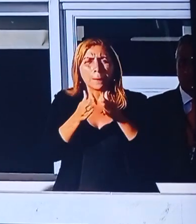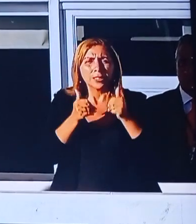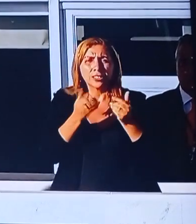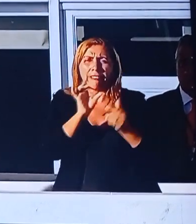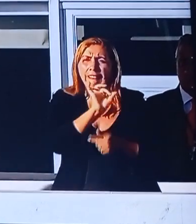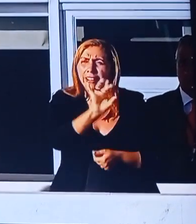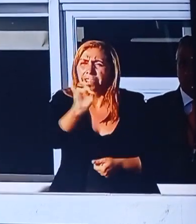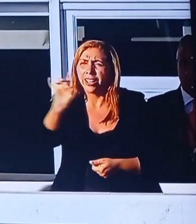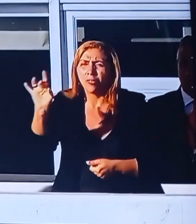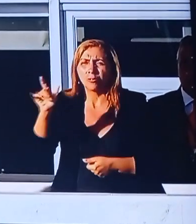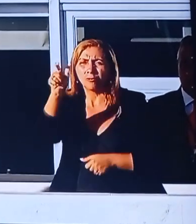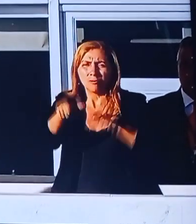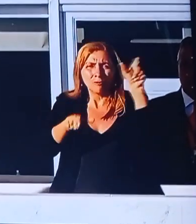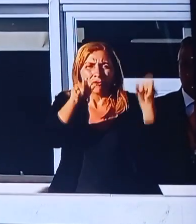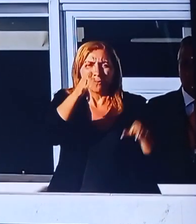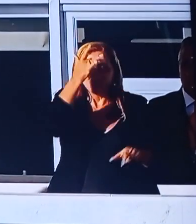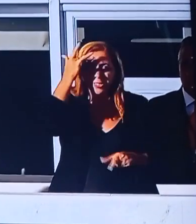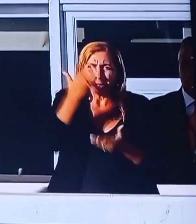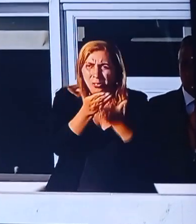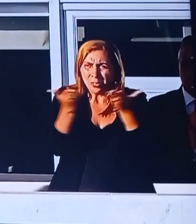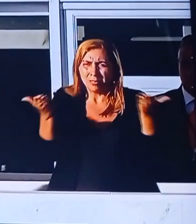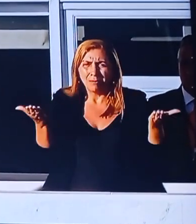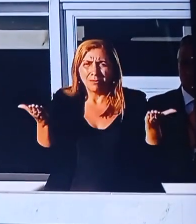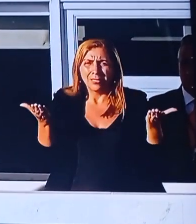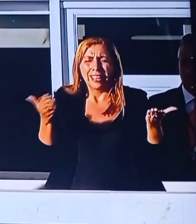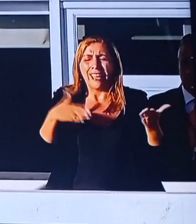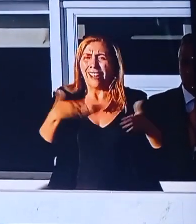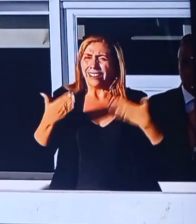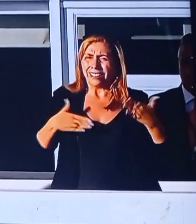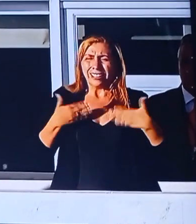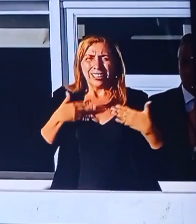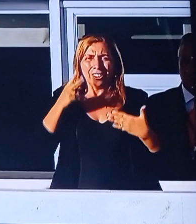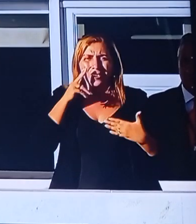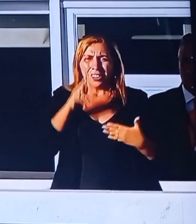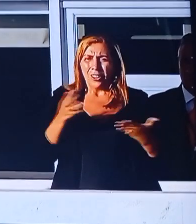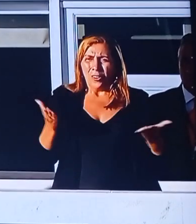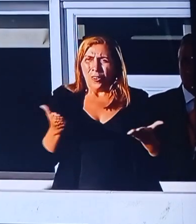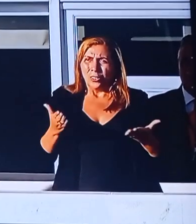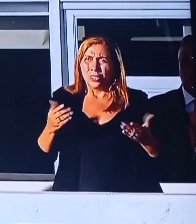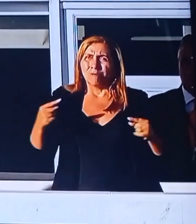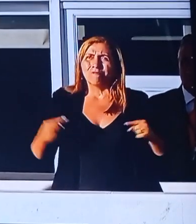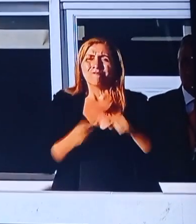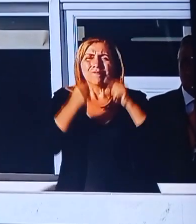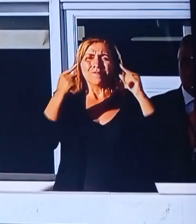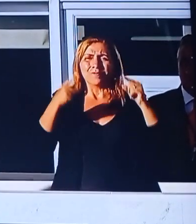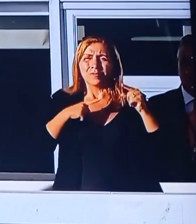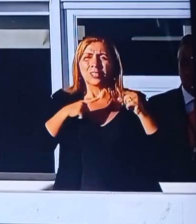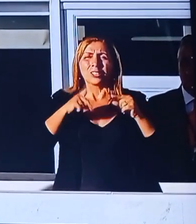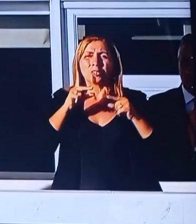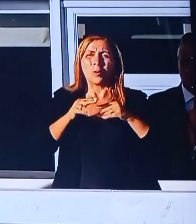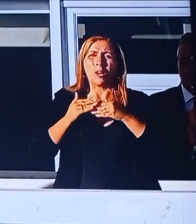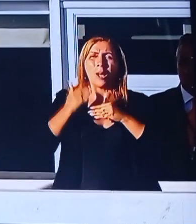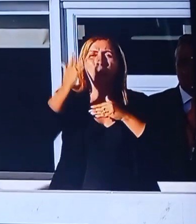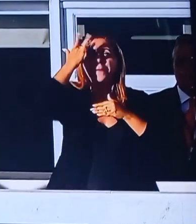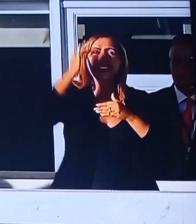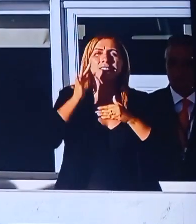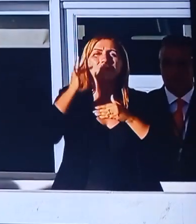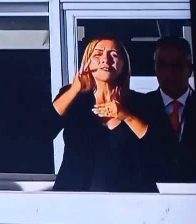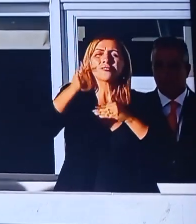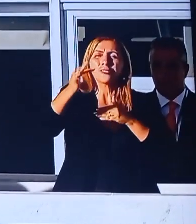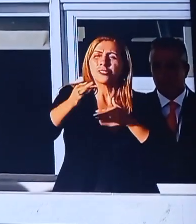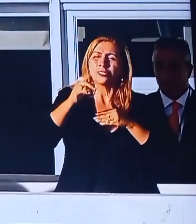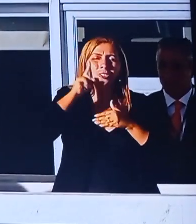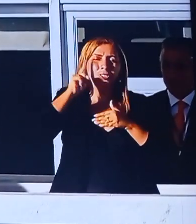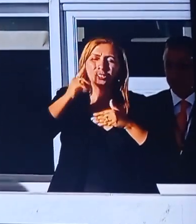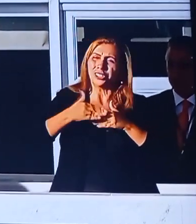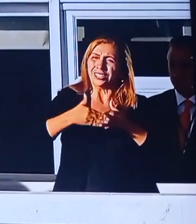cada um e a cada uma de vocês que a alegria de hoje seja a matéria-prima da luta de amanhã e de todos os